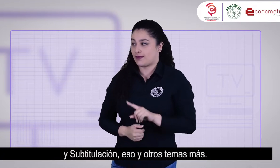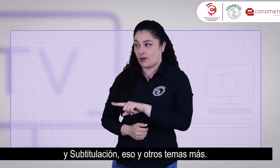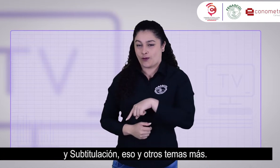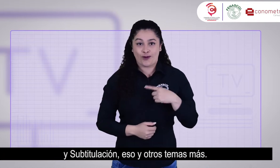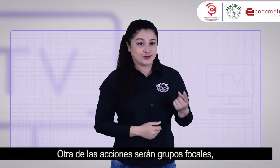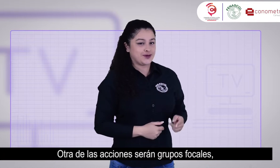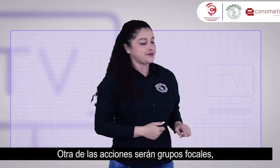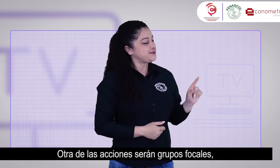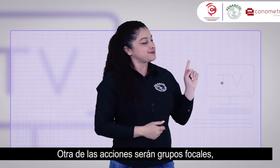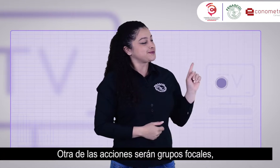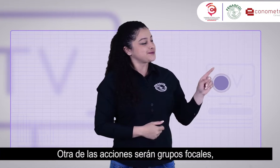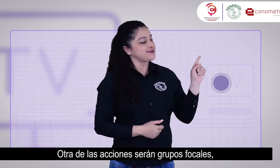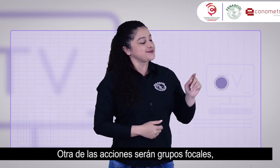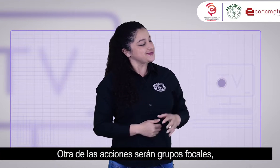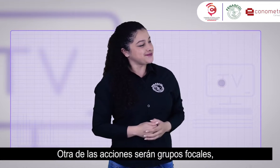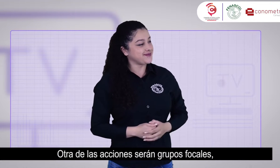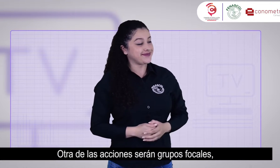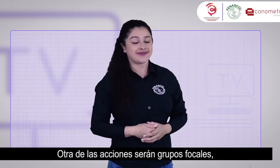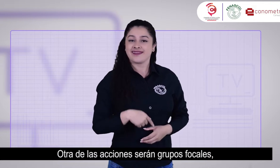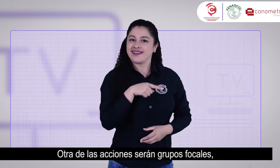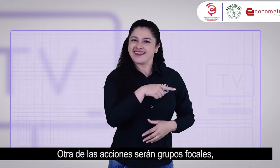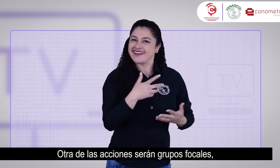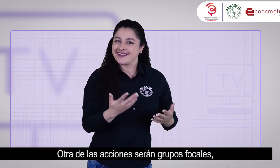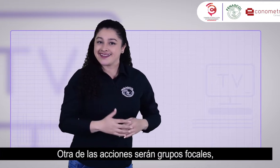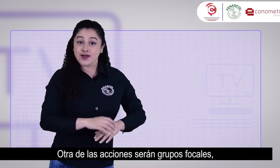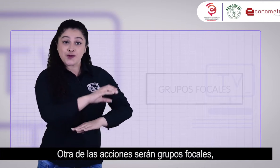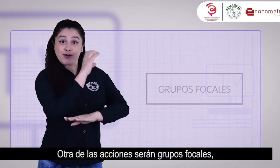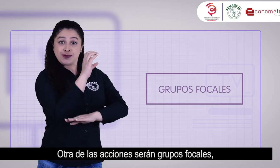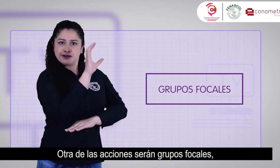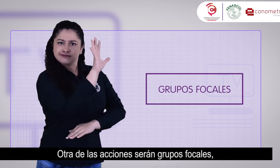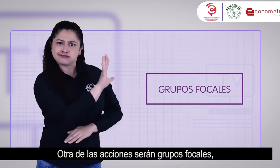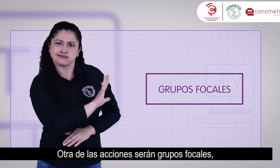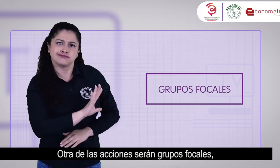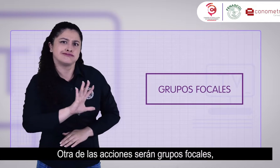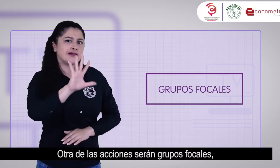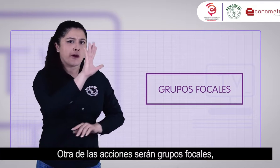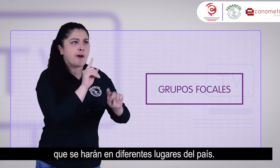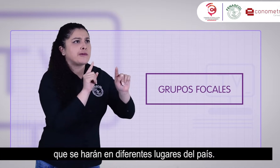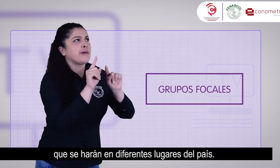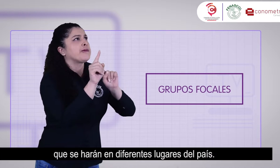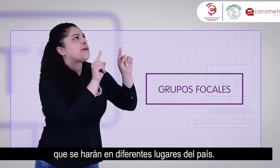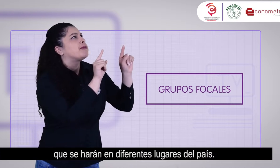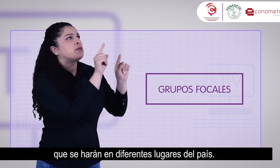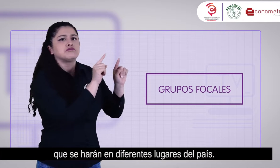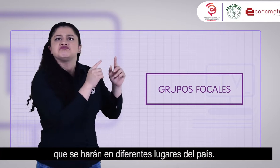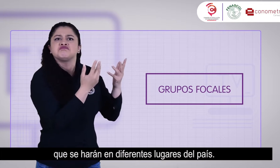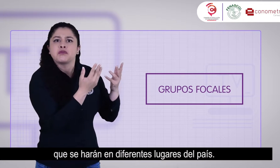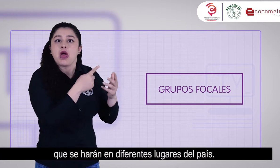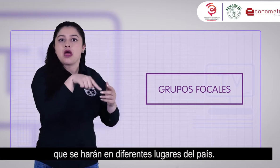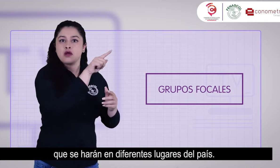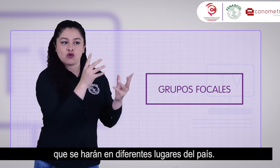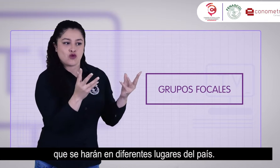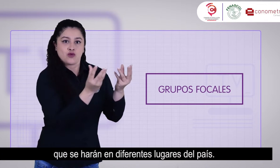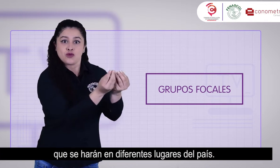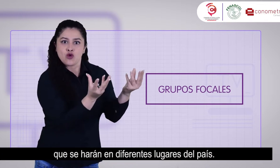Otra de las acciones serán grupos focales, que se harán en diferentes lugares del país.